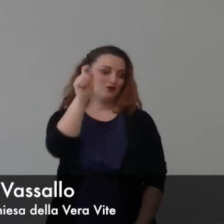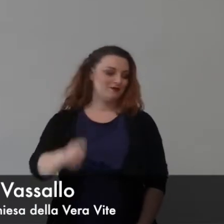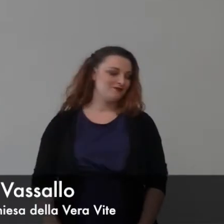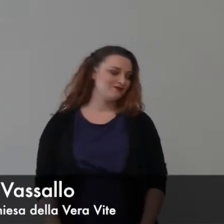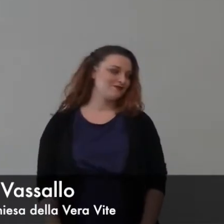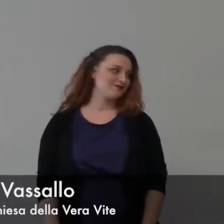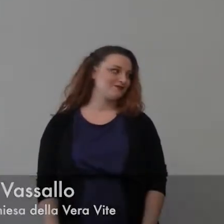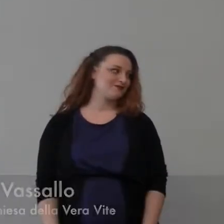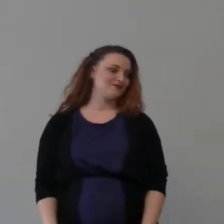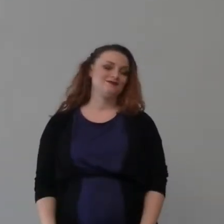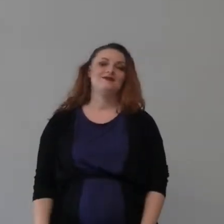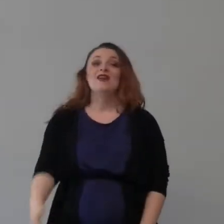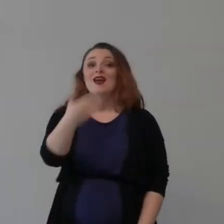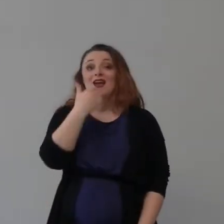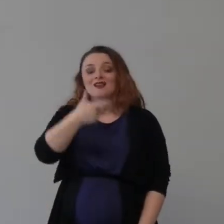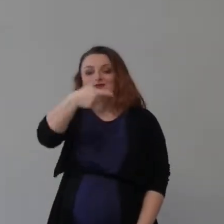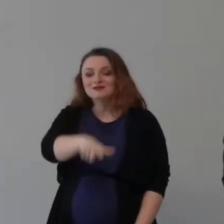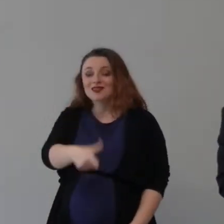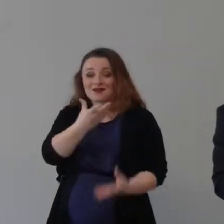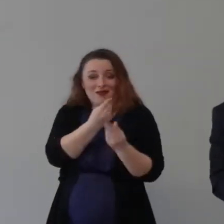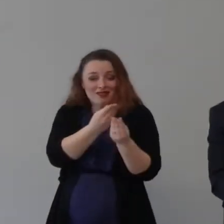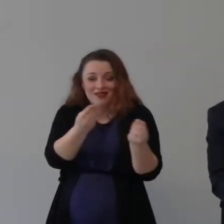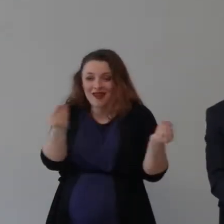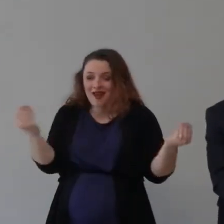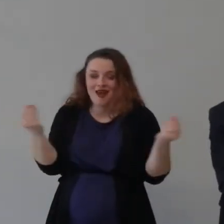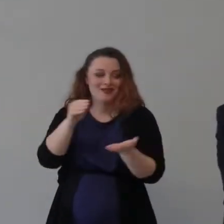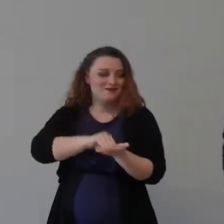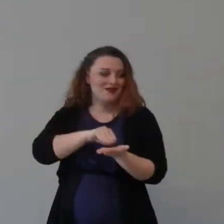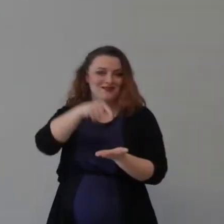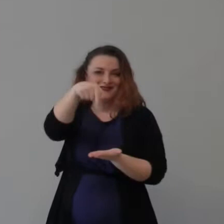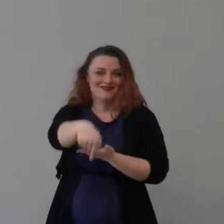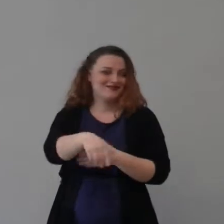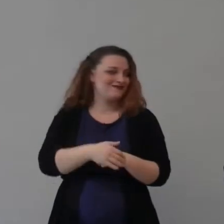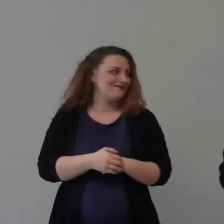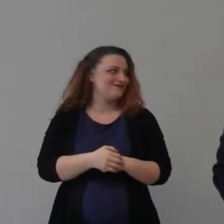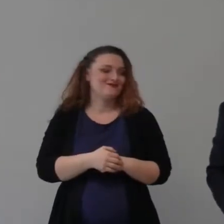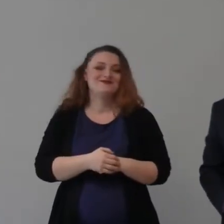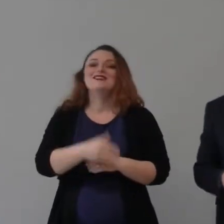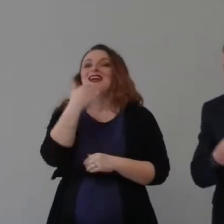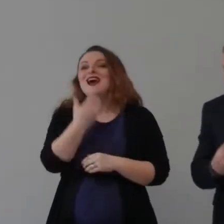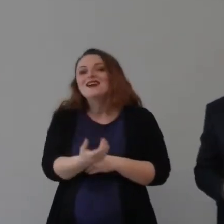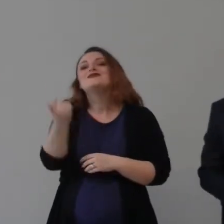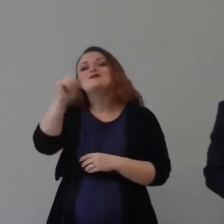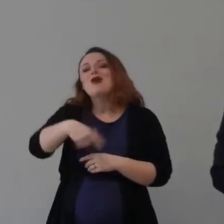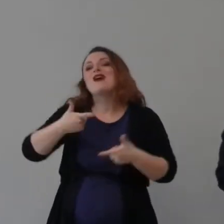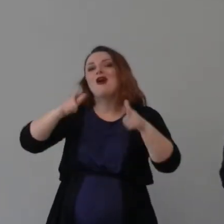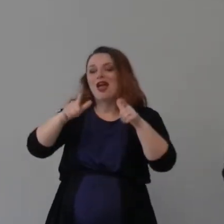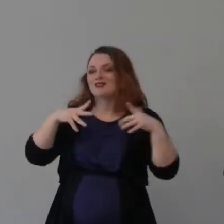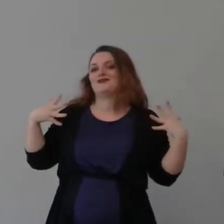Grazie di essere tanti e anche per la colazione di Pasqua, per essere stati